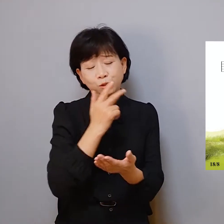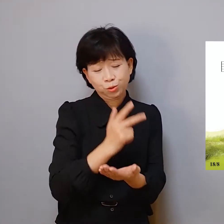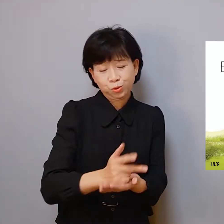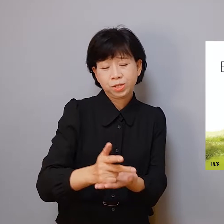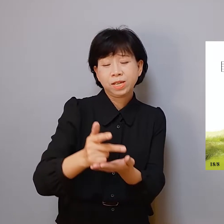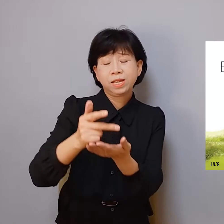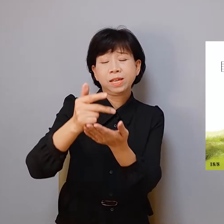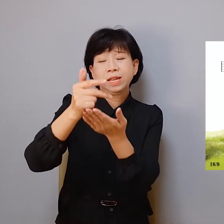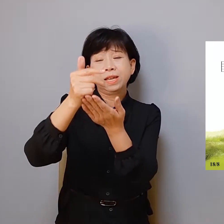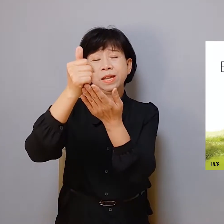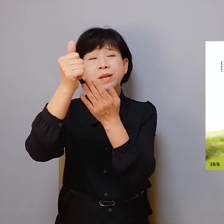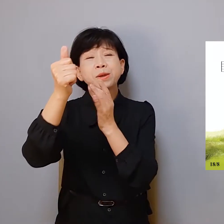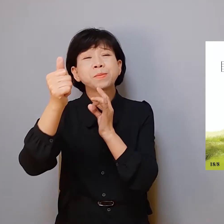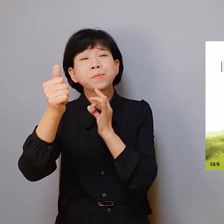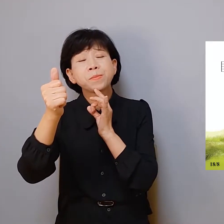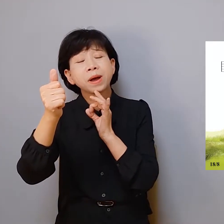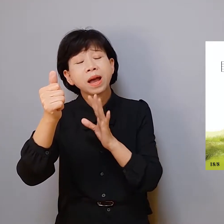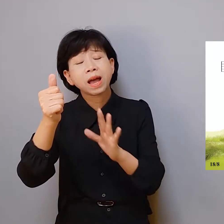충만합니다.